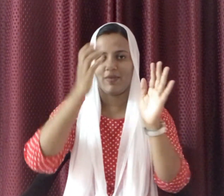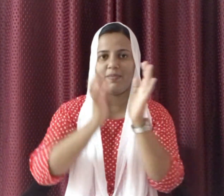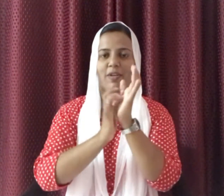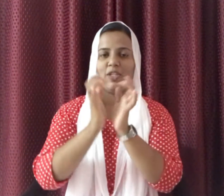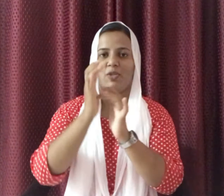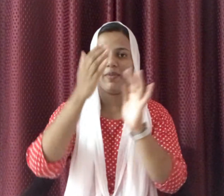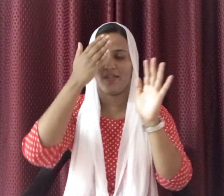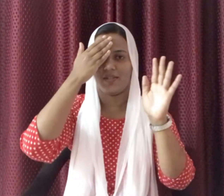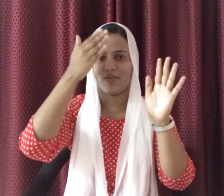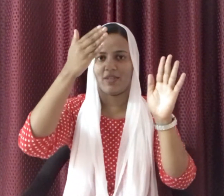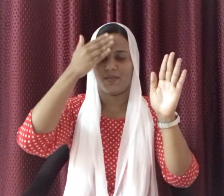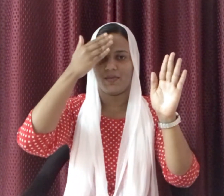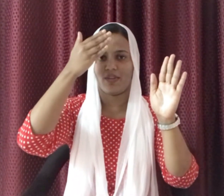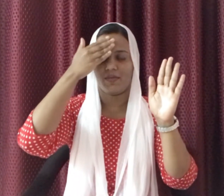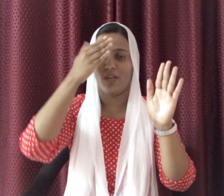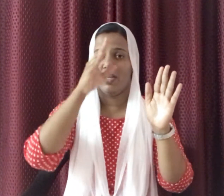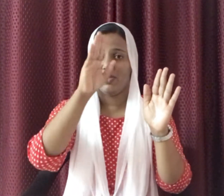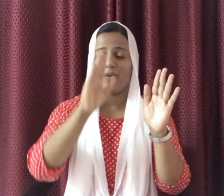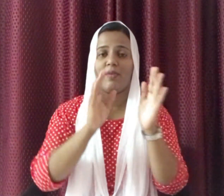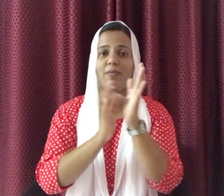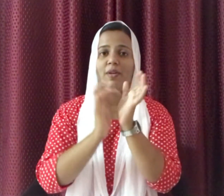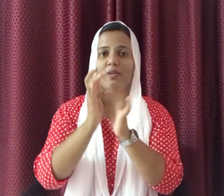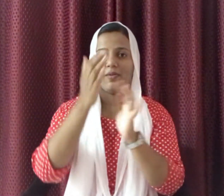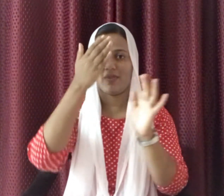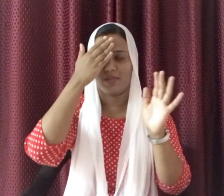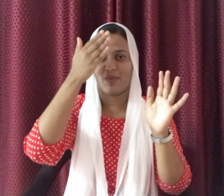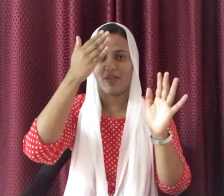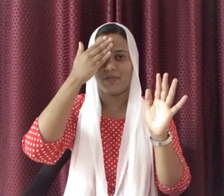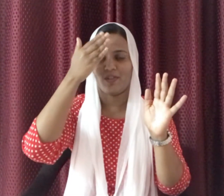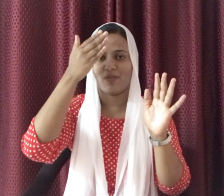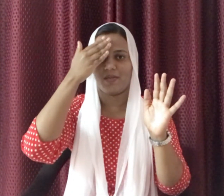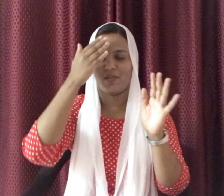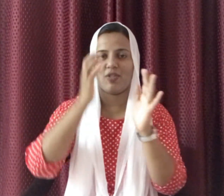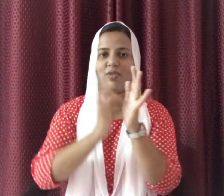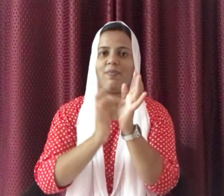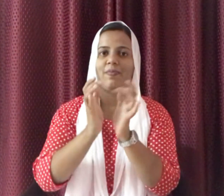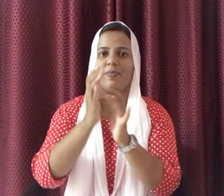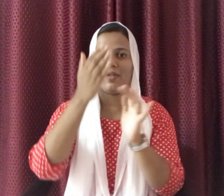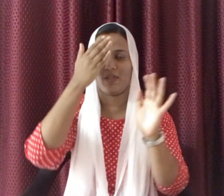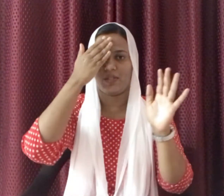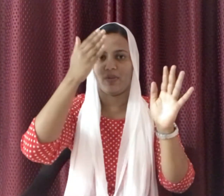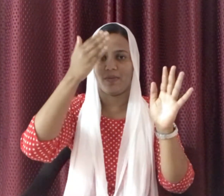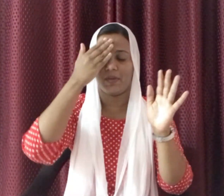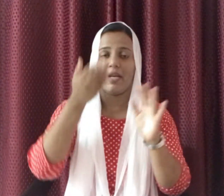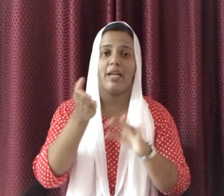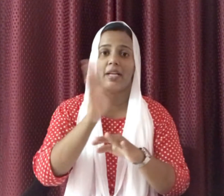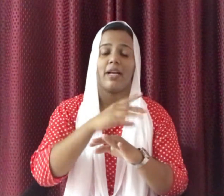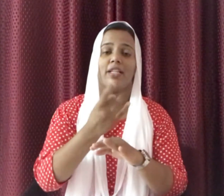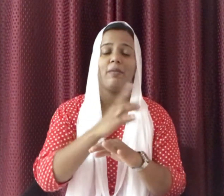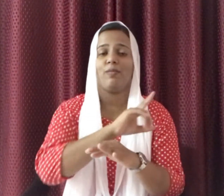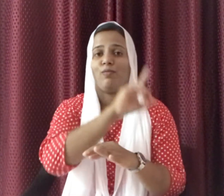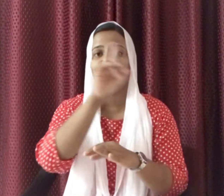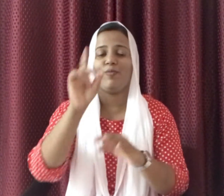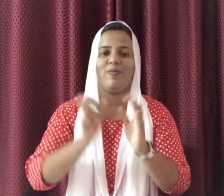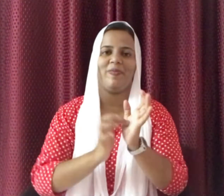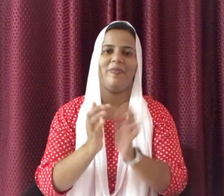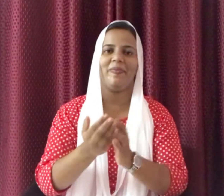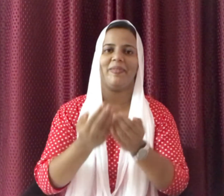സ്തോത്രം, സ്തോത്രം, സ്തോത്രം, സ്തോത്രം പിതാവേ. സ്തോത്രം, സ്തോത്രം, സ്തോത്രം, സ്തോത്രം പിതാവേ. സ്തോത്രം, സ്തോത്രം, സ്തോത്രം. കഴിഞ്ഞ പകൽക്കാലം മുഴുവൻ നമ്മളെ കാത്തു